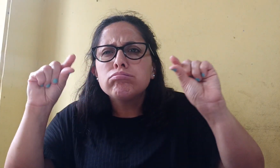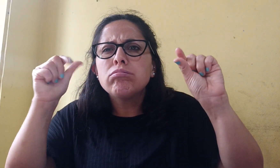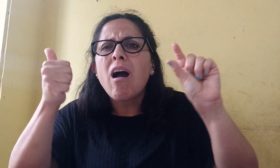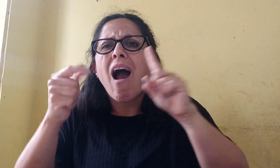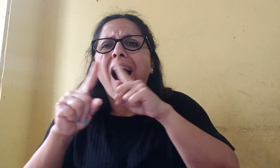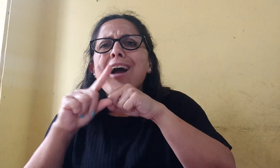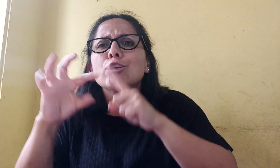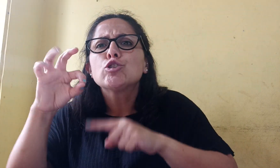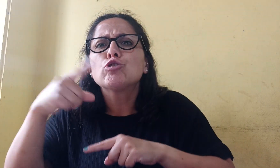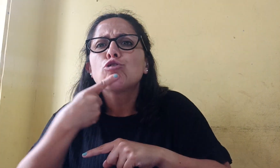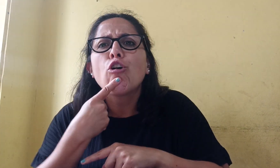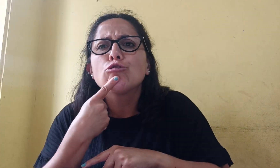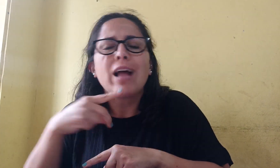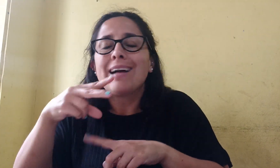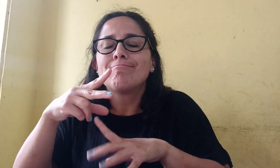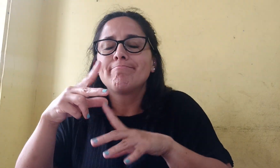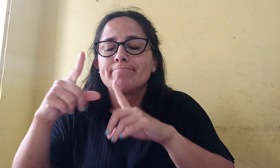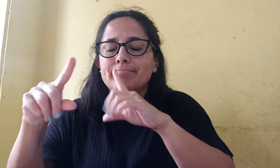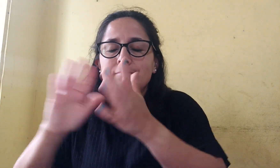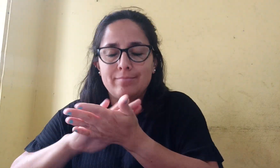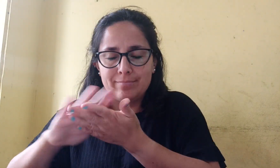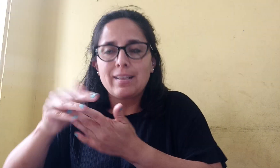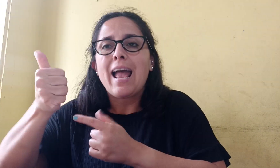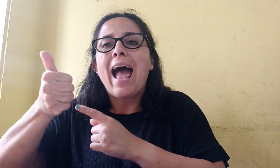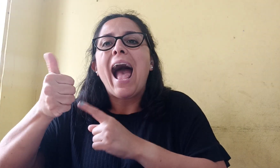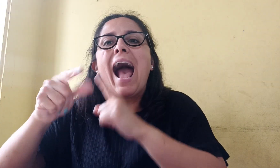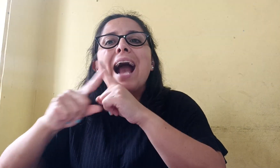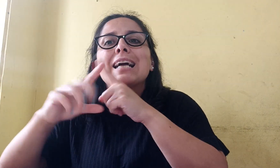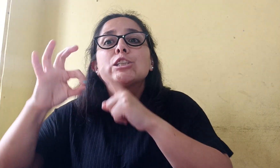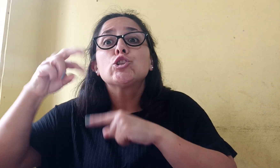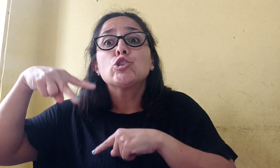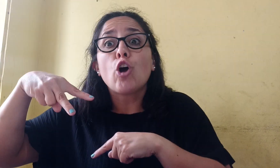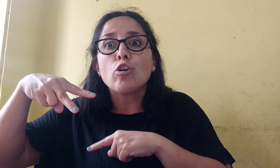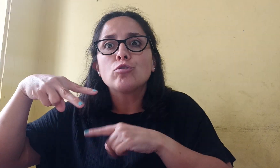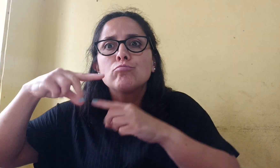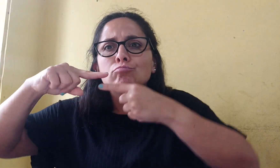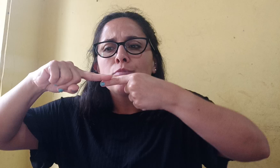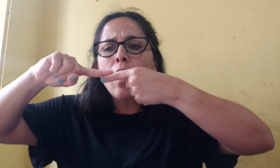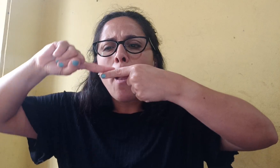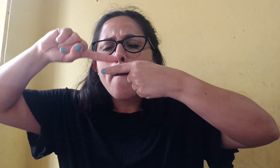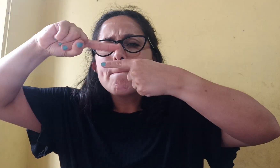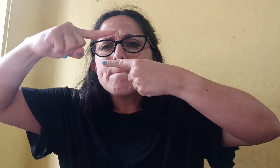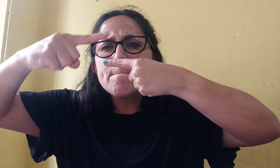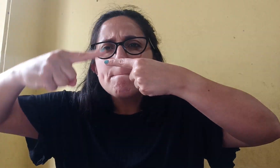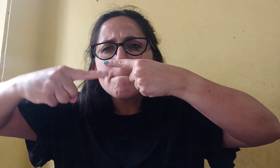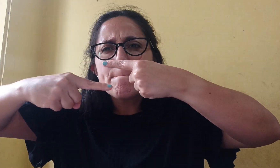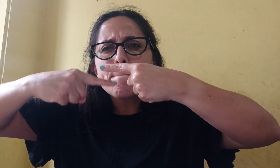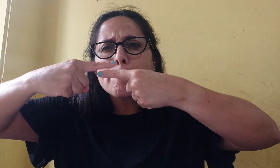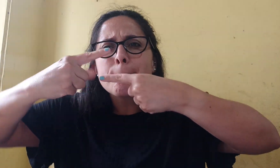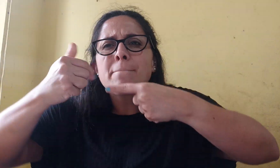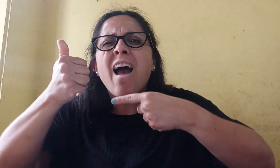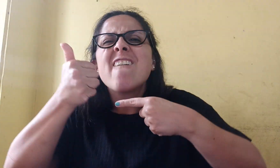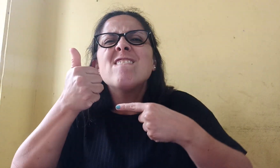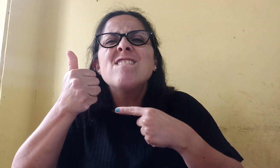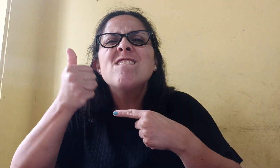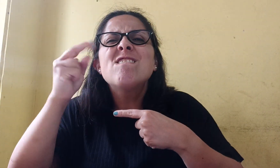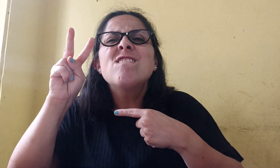recubierto por una vaina de mielina, se llama, a